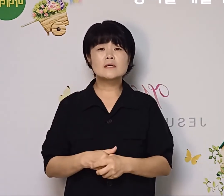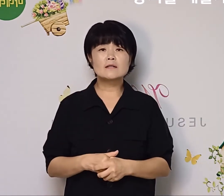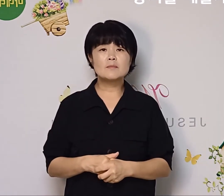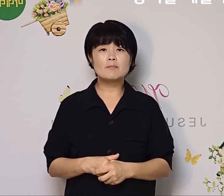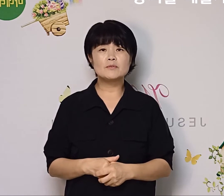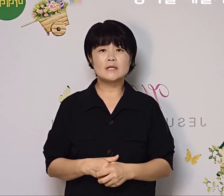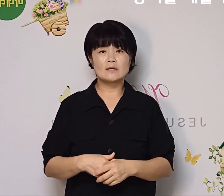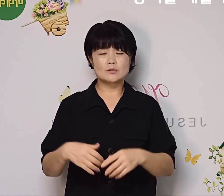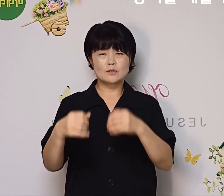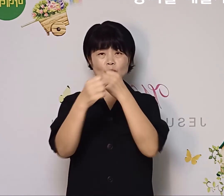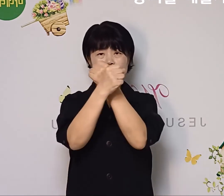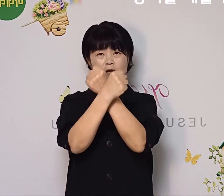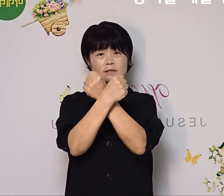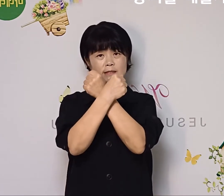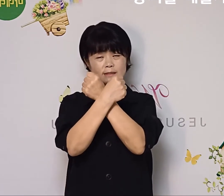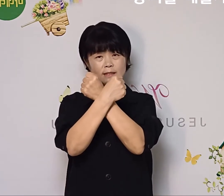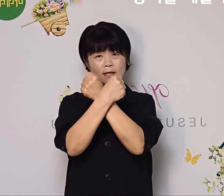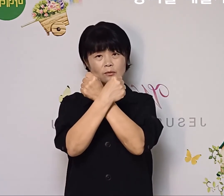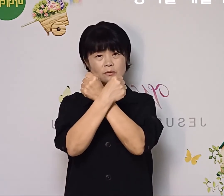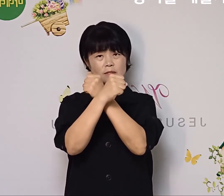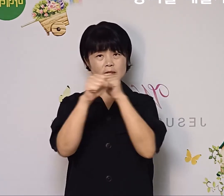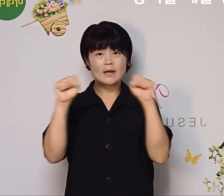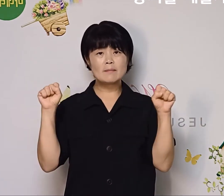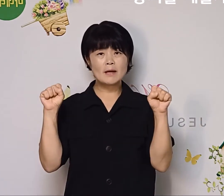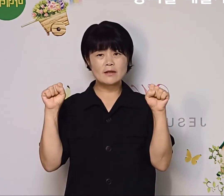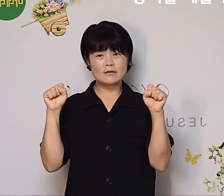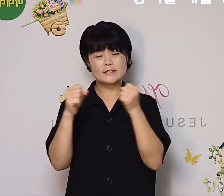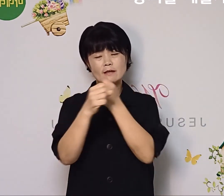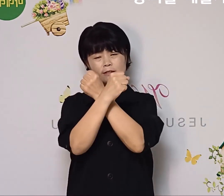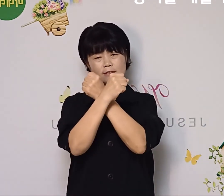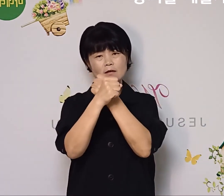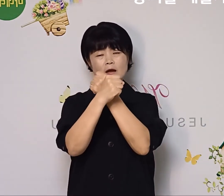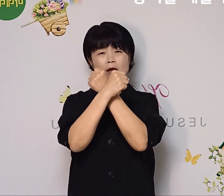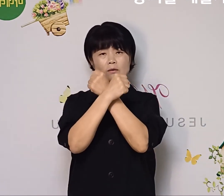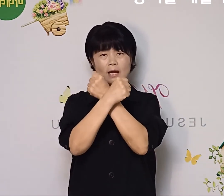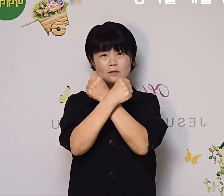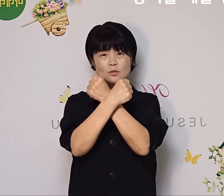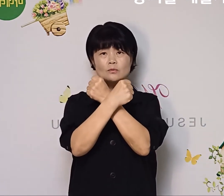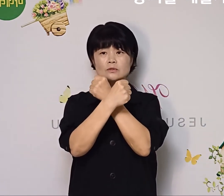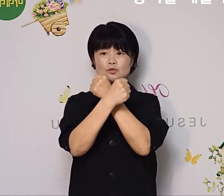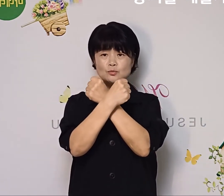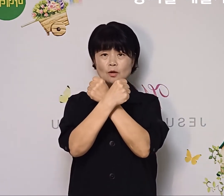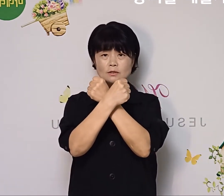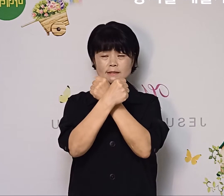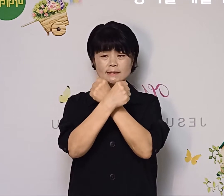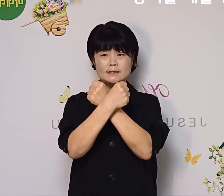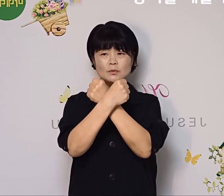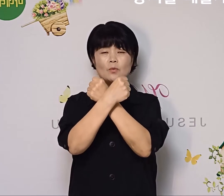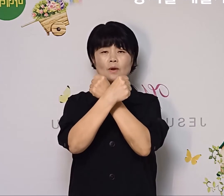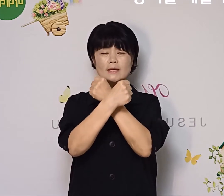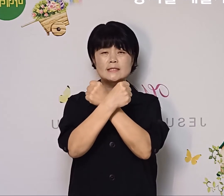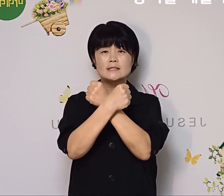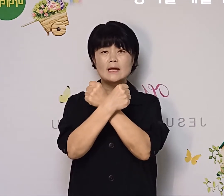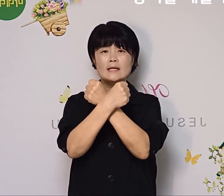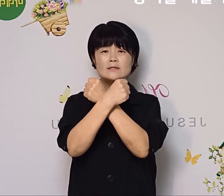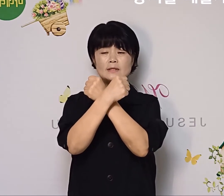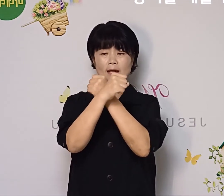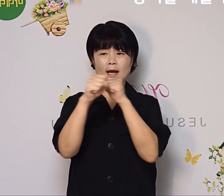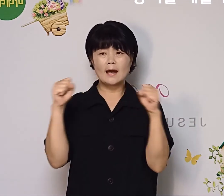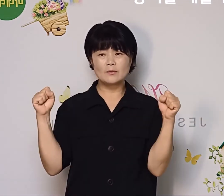용서를 베풀게 하소서. 용서는 내가 용서해서 해방되었어요. 그래서 양손을 주먹을 쥐시고 X를 하셨다가